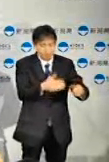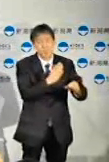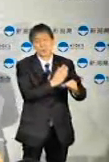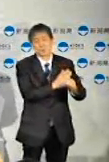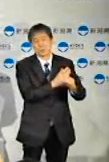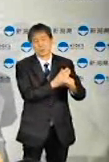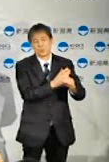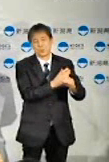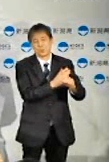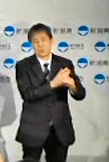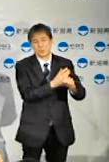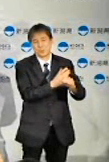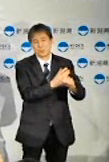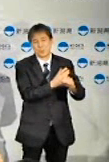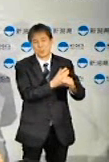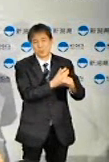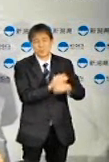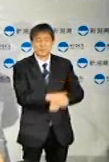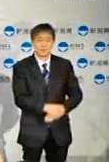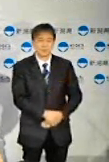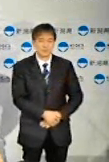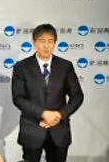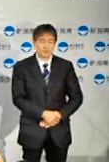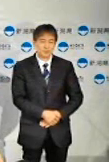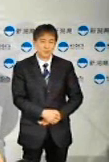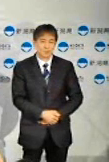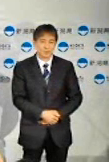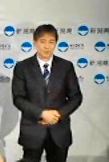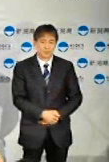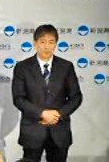し、それから